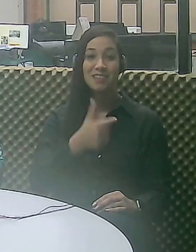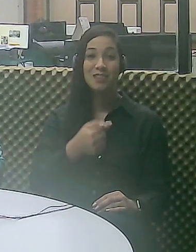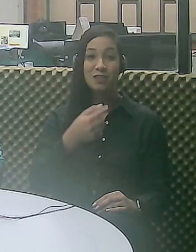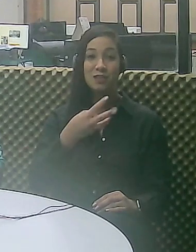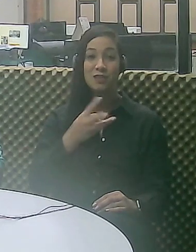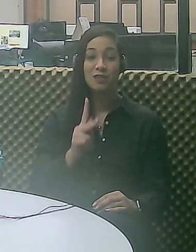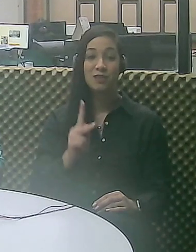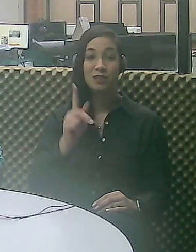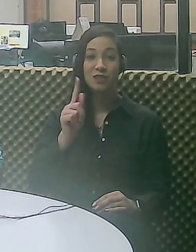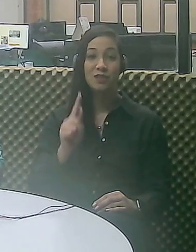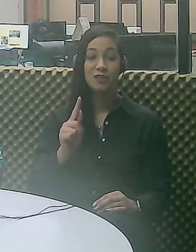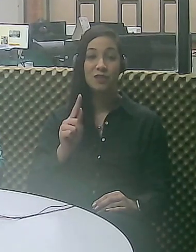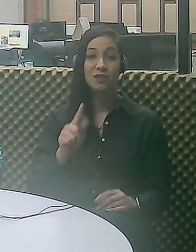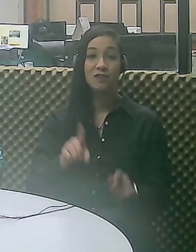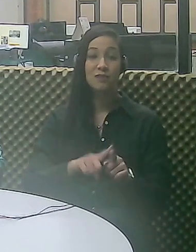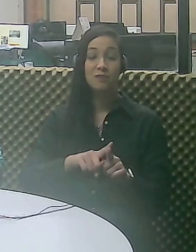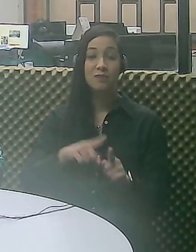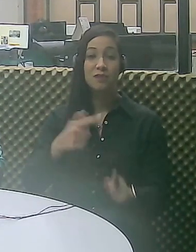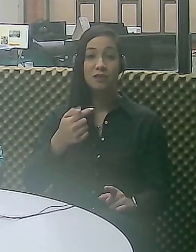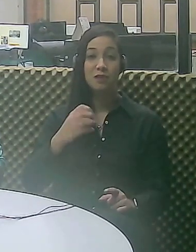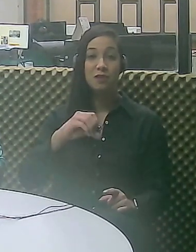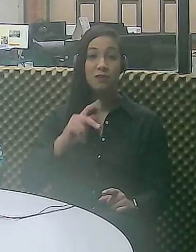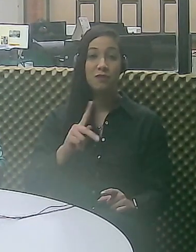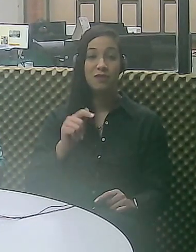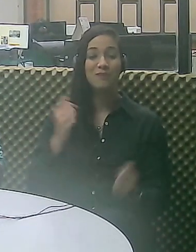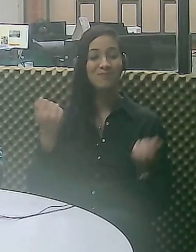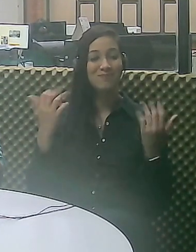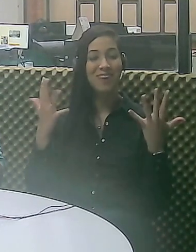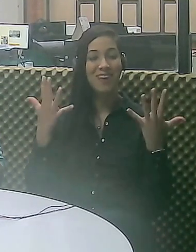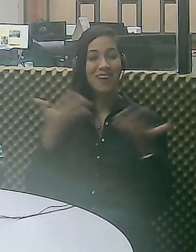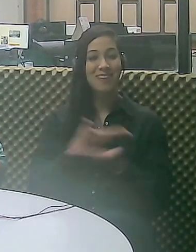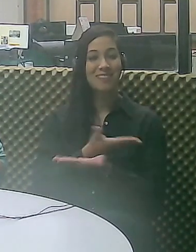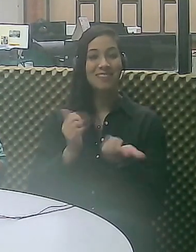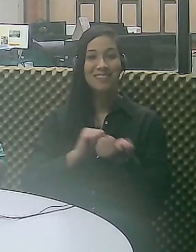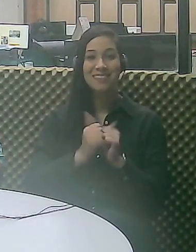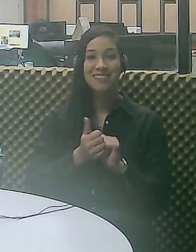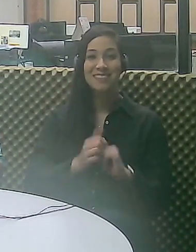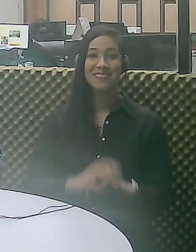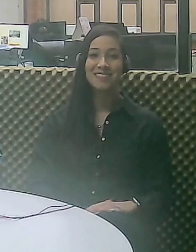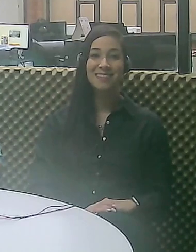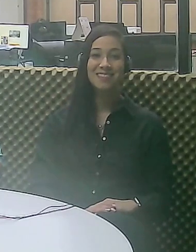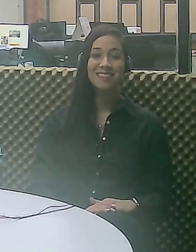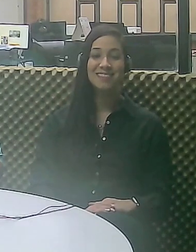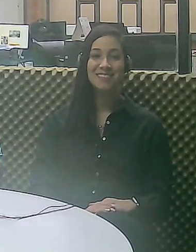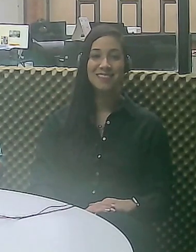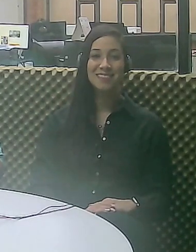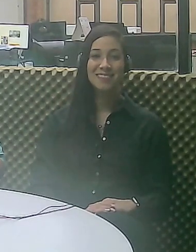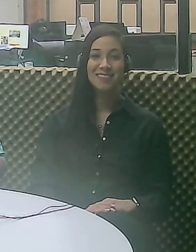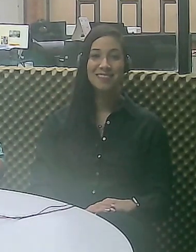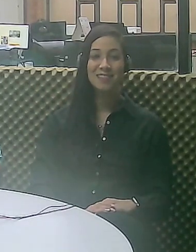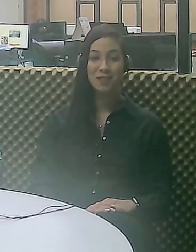quilos e 79 quilos. Parabéns aos nossos atletas.